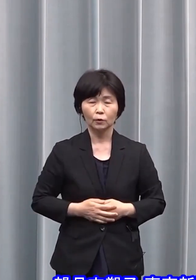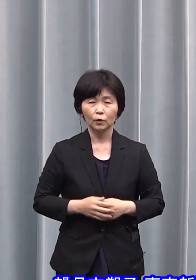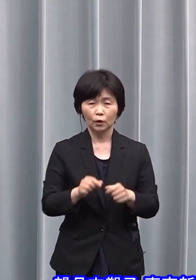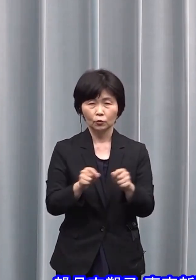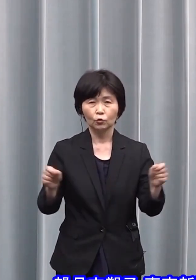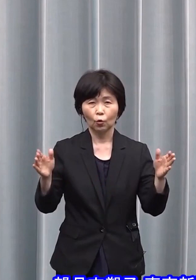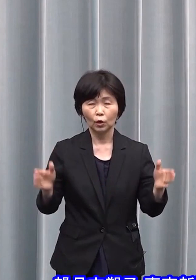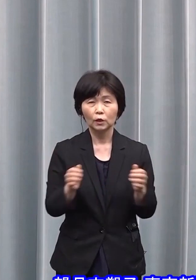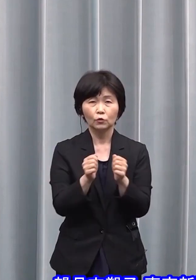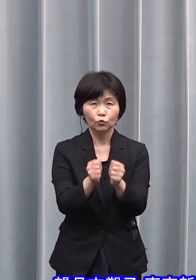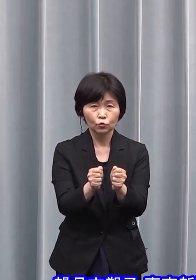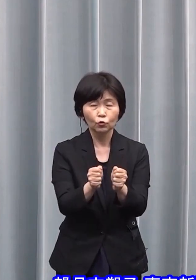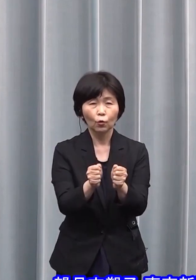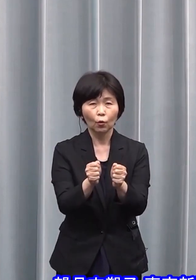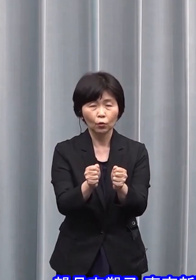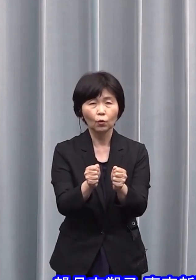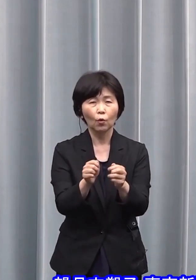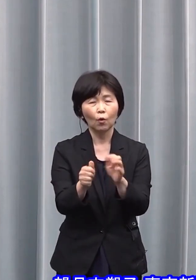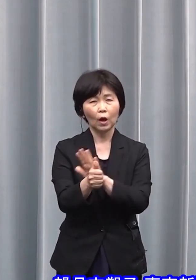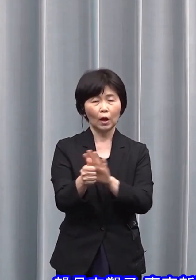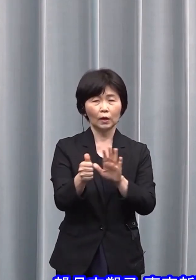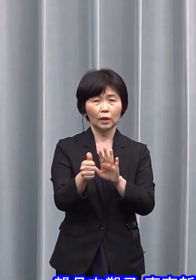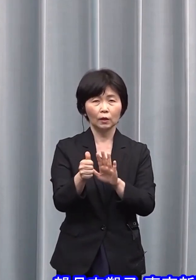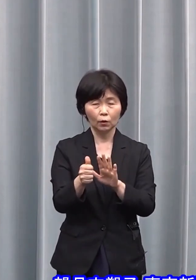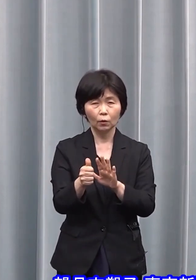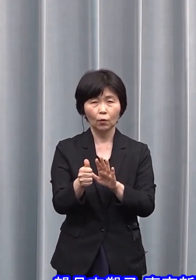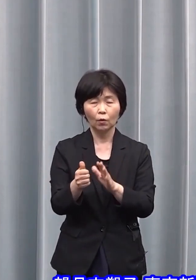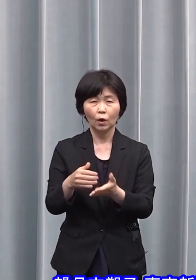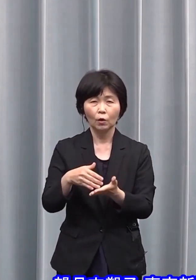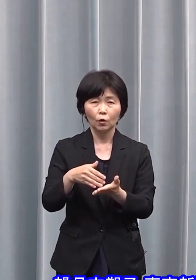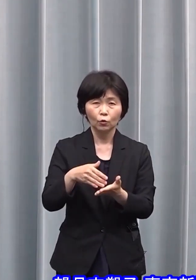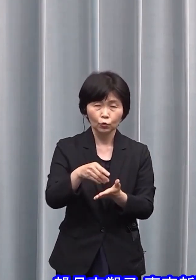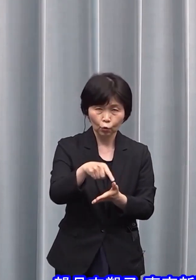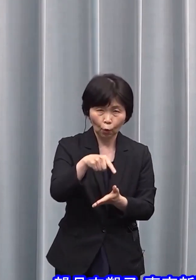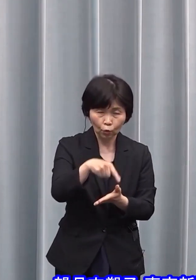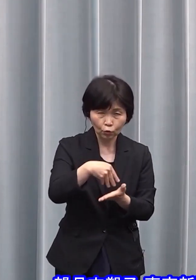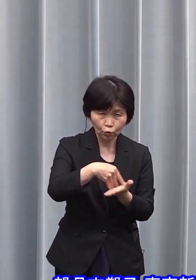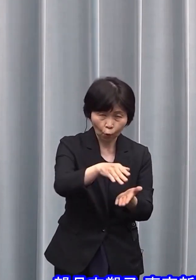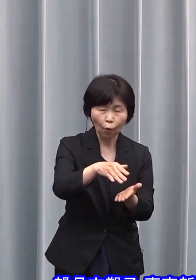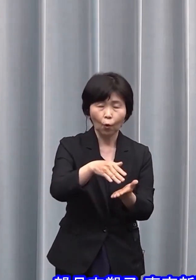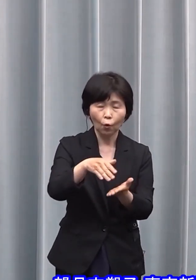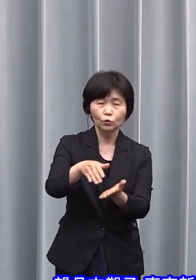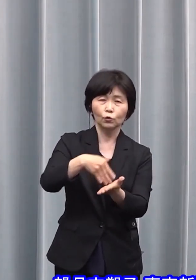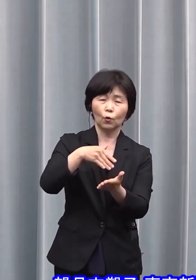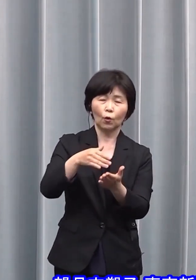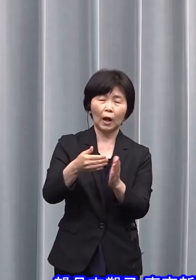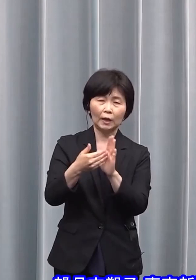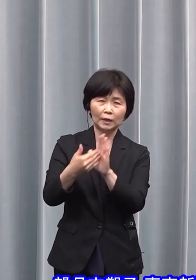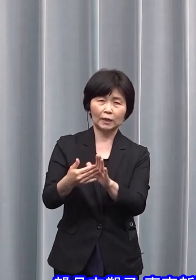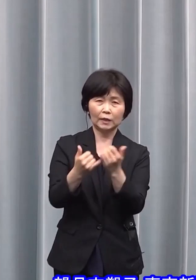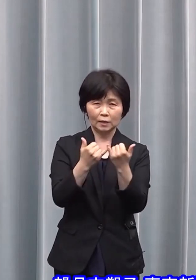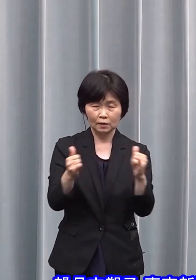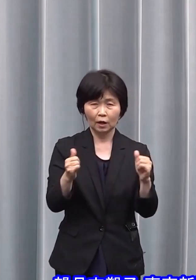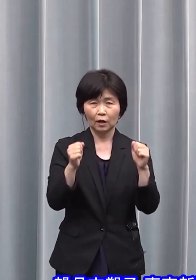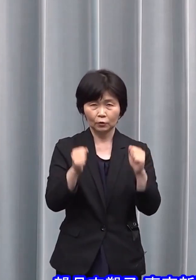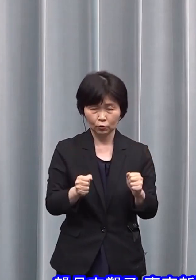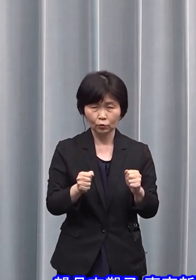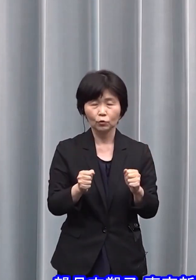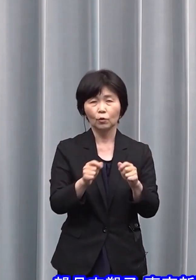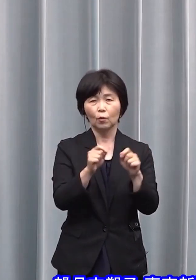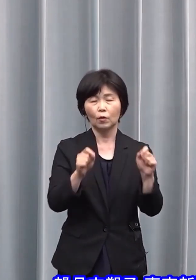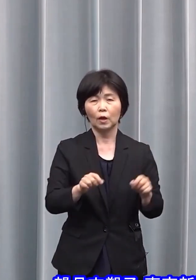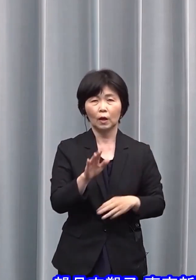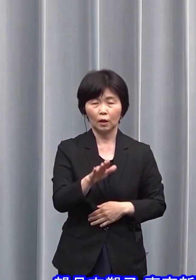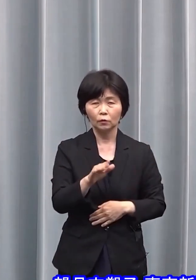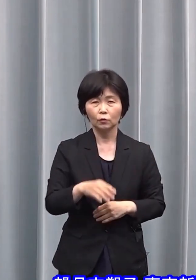容に至る背景には、送還危機者の存在があると承知していますが、我が国からの送還が